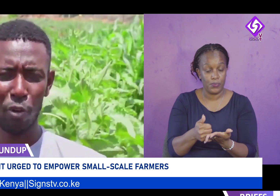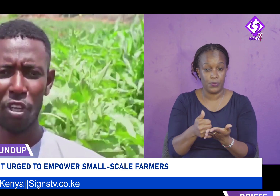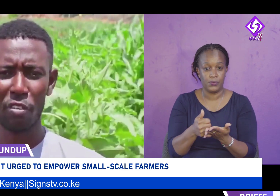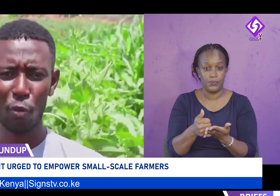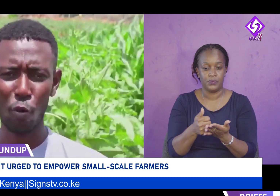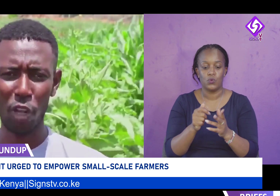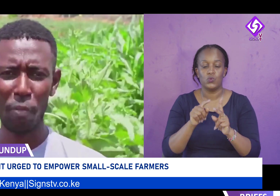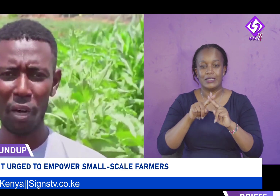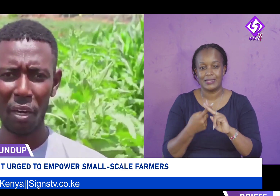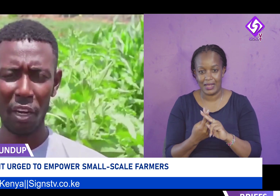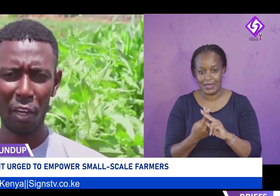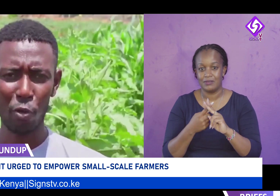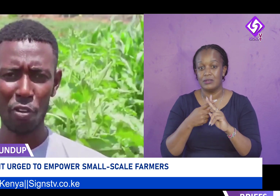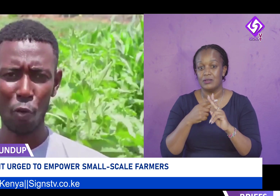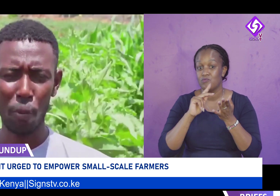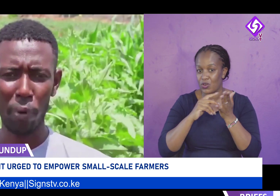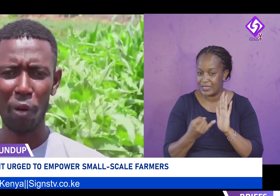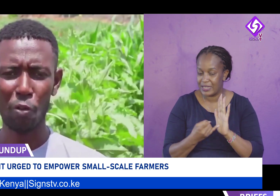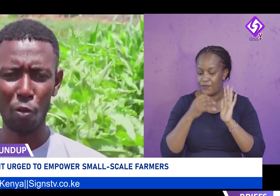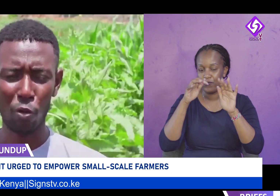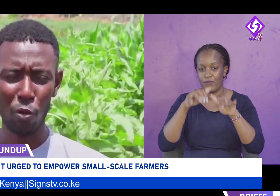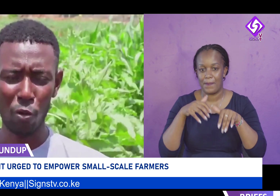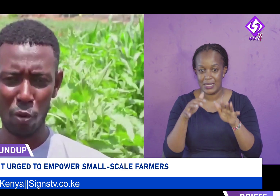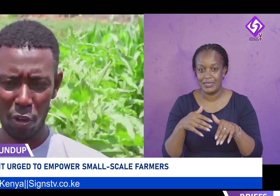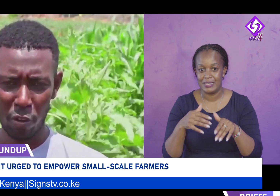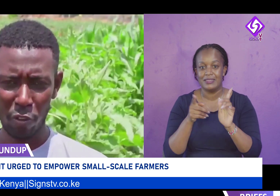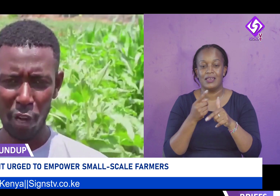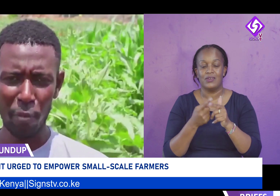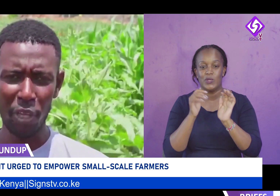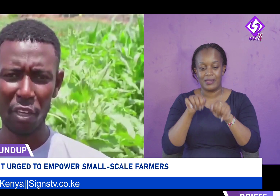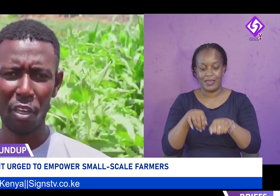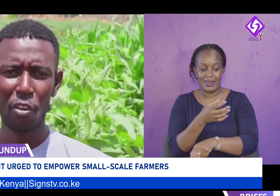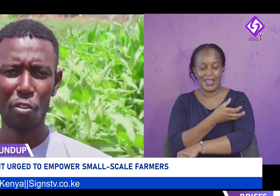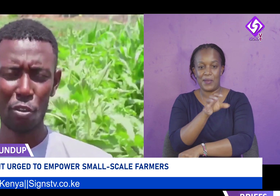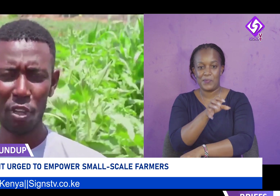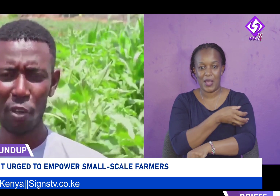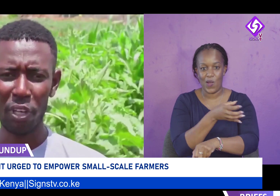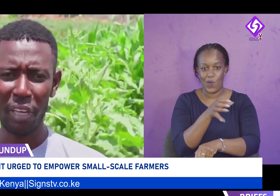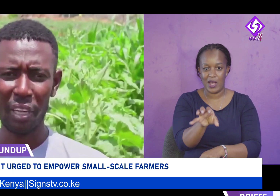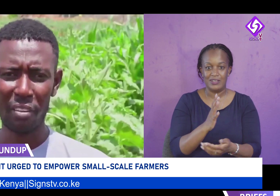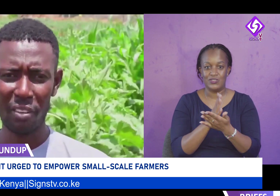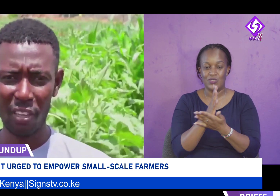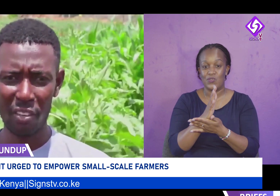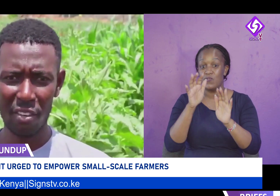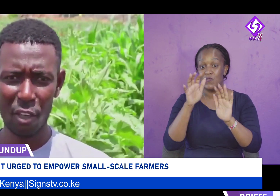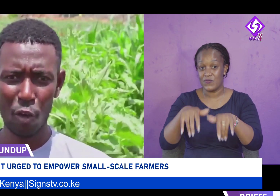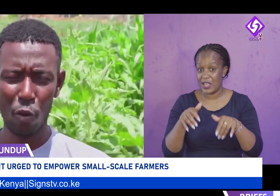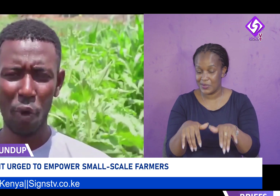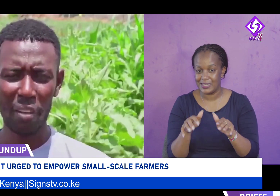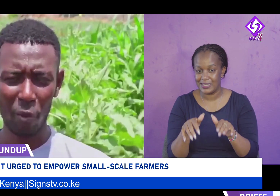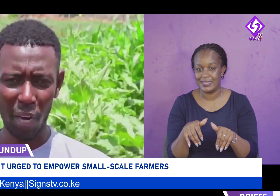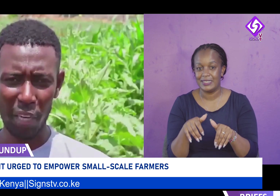project za ukulima na tuweze kuempower through farming, so that when they get the skills wanaweza